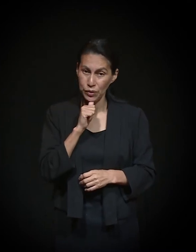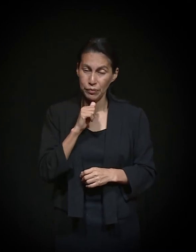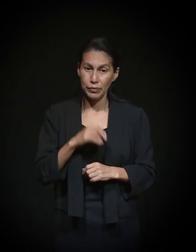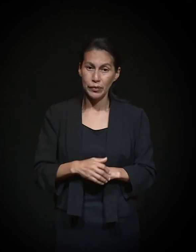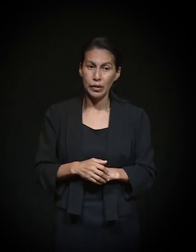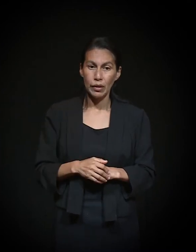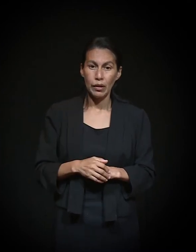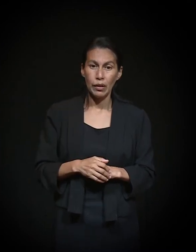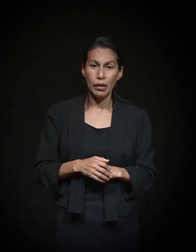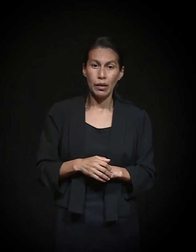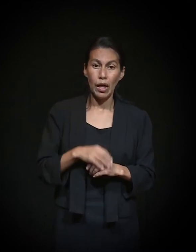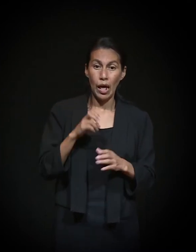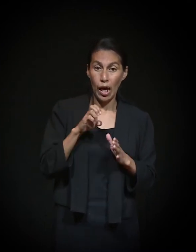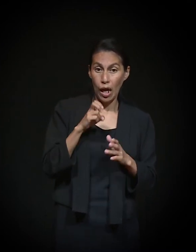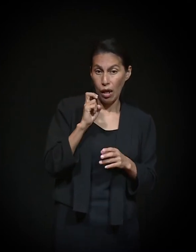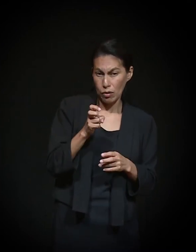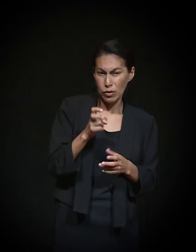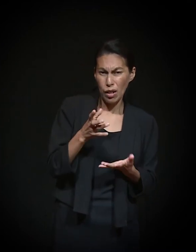el jefe